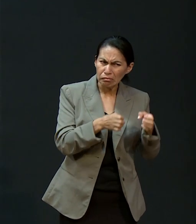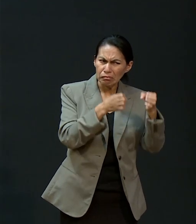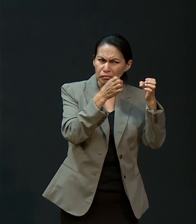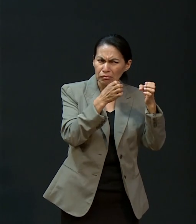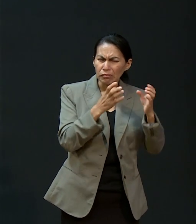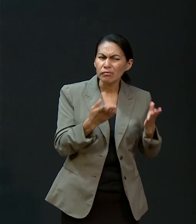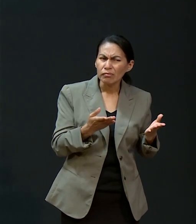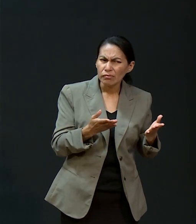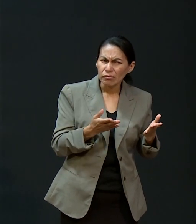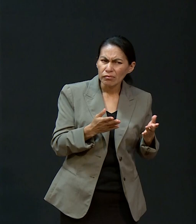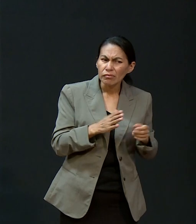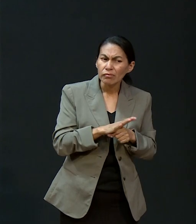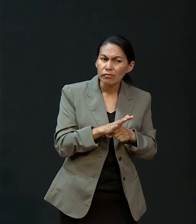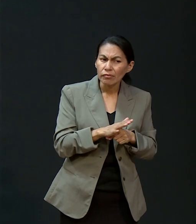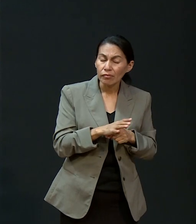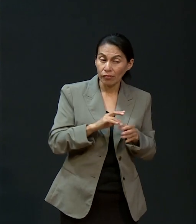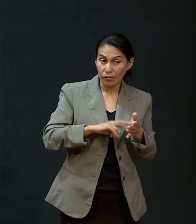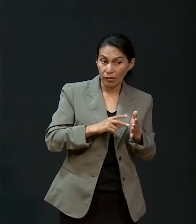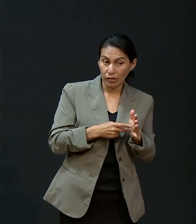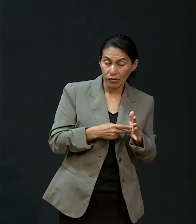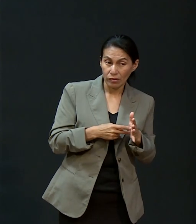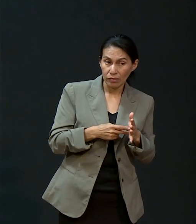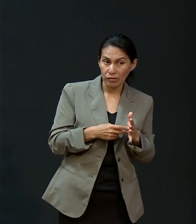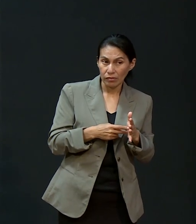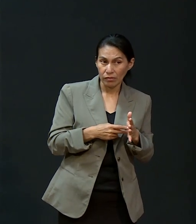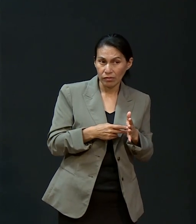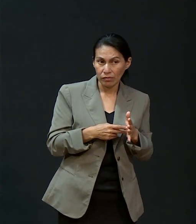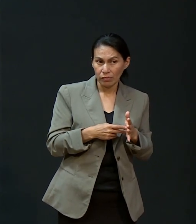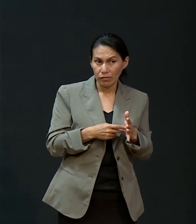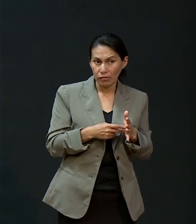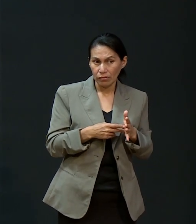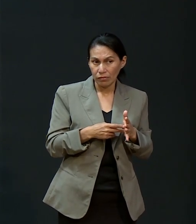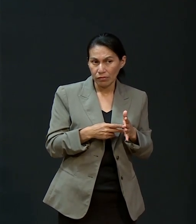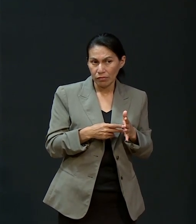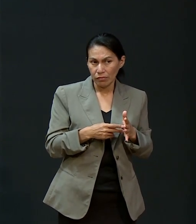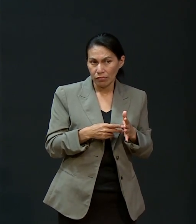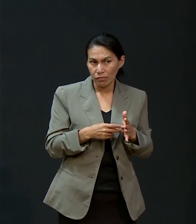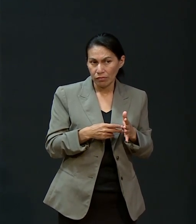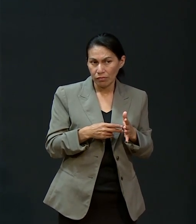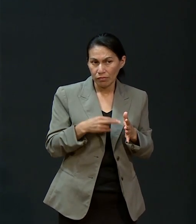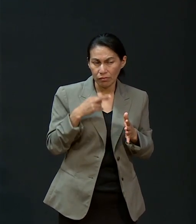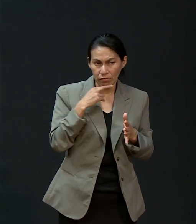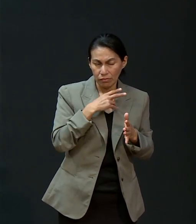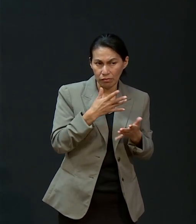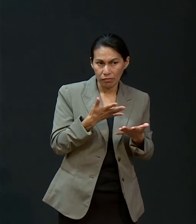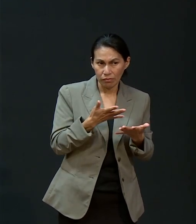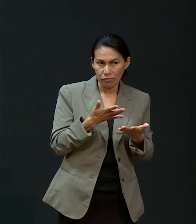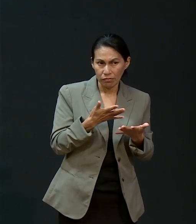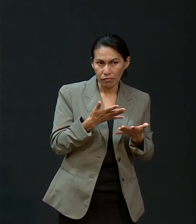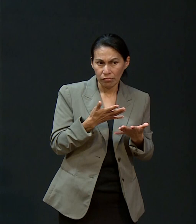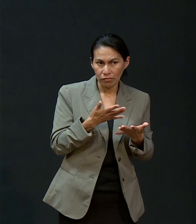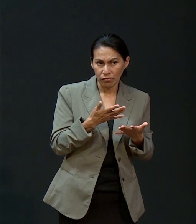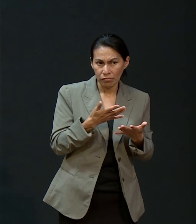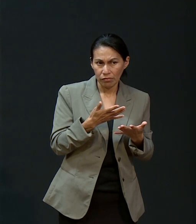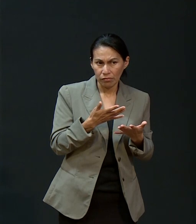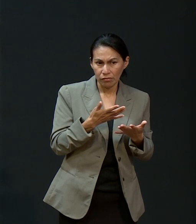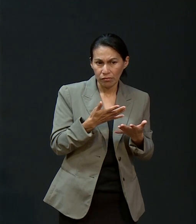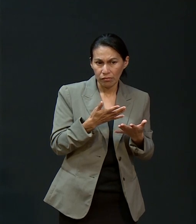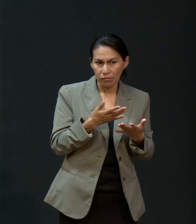una casa, un edificio? Es de arquitectura efímera, es un